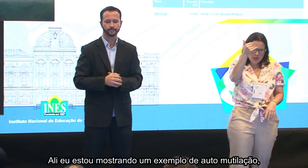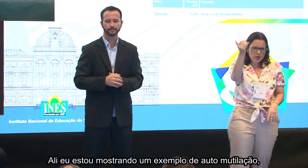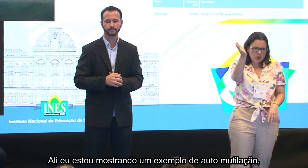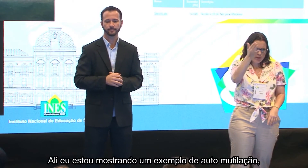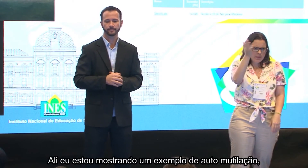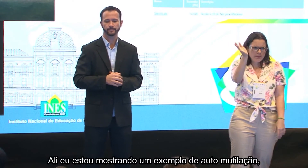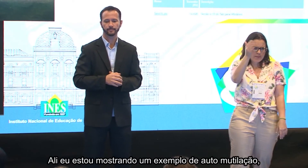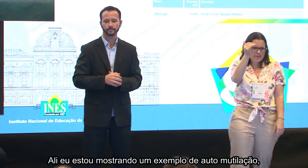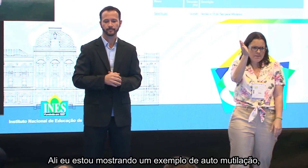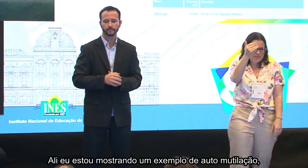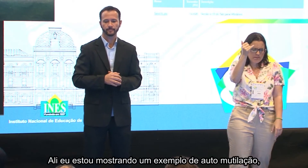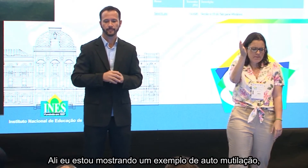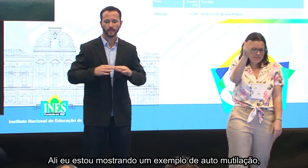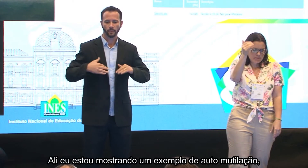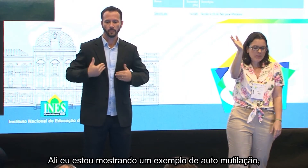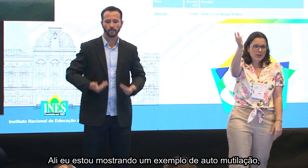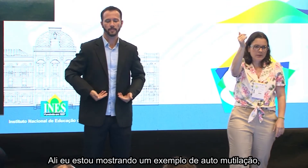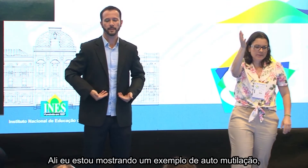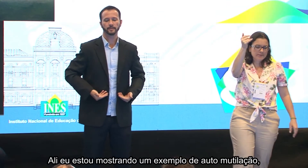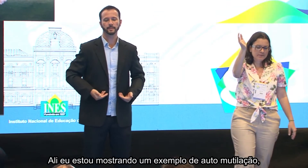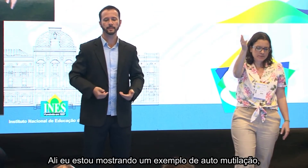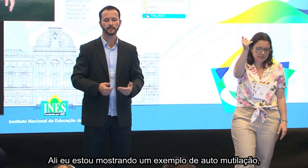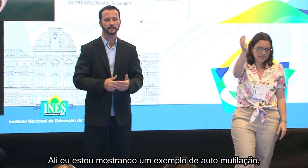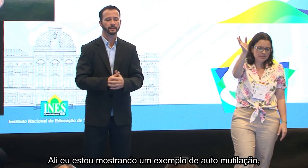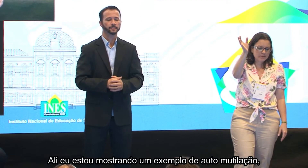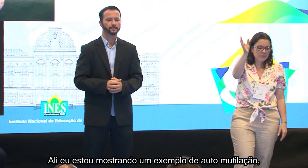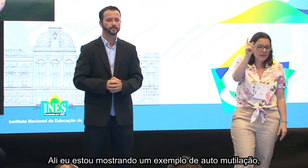Ali eu estou mostrando um exemplo de automutilação.